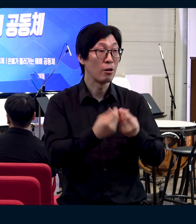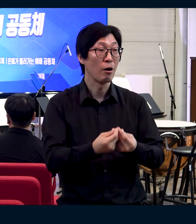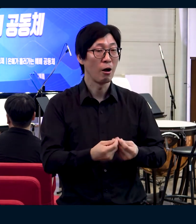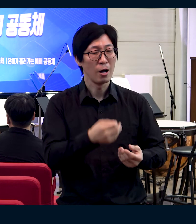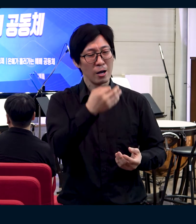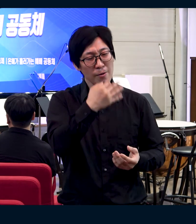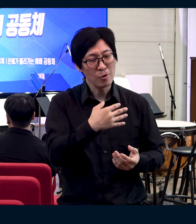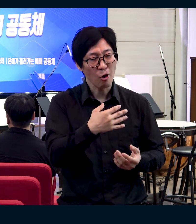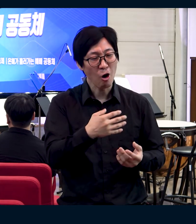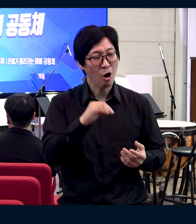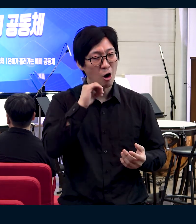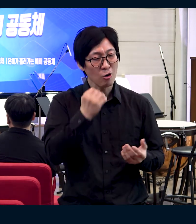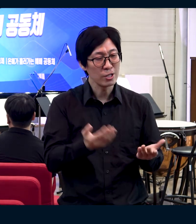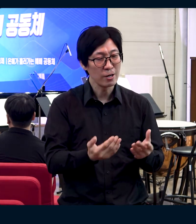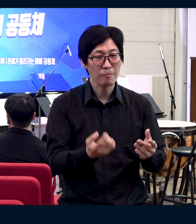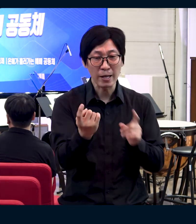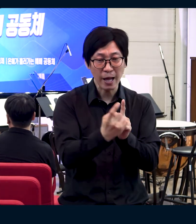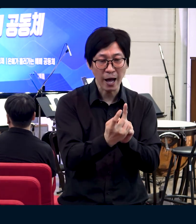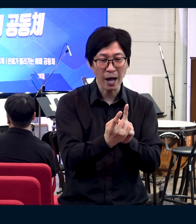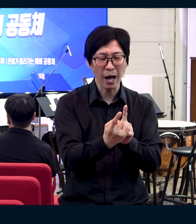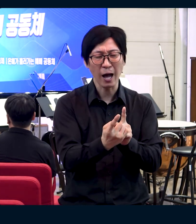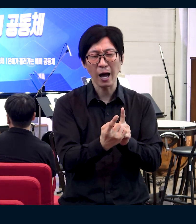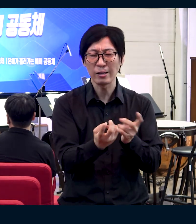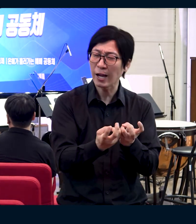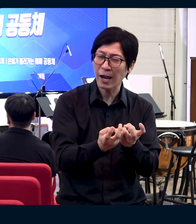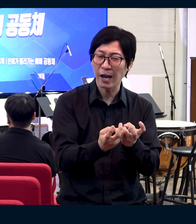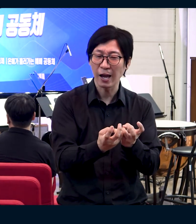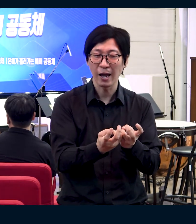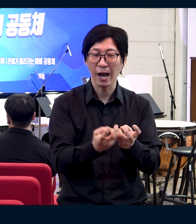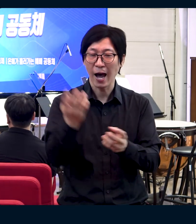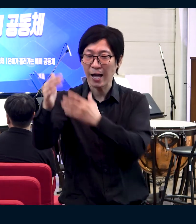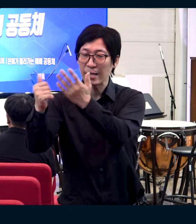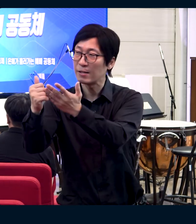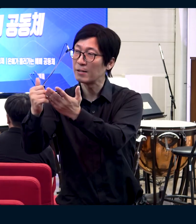힘들면, 조금 어려우면 자꾸 편법을 쓰려고 하니까.